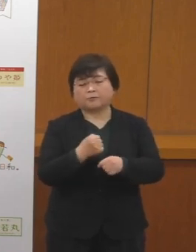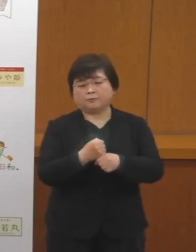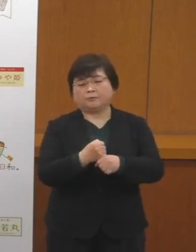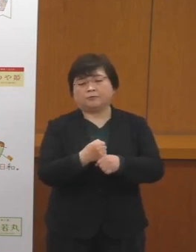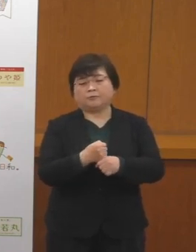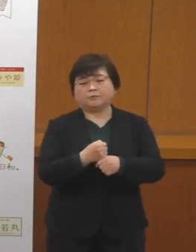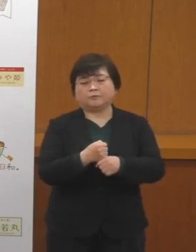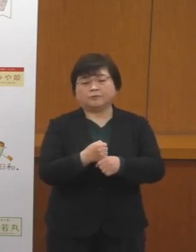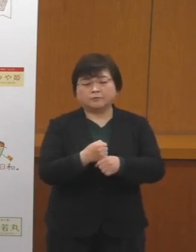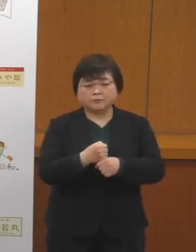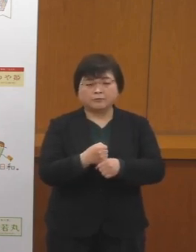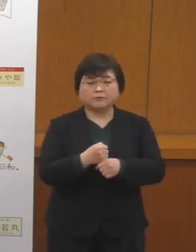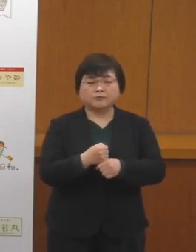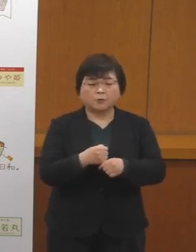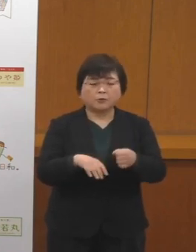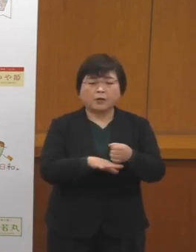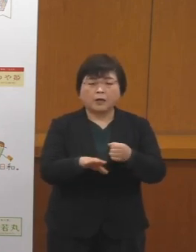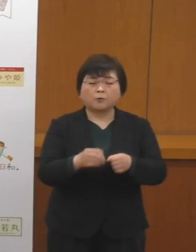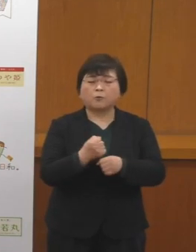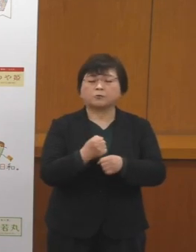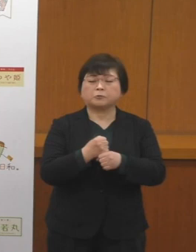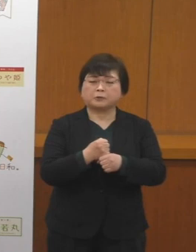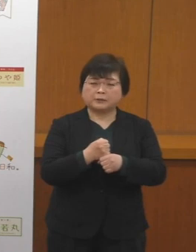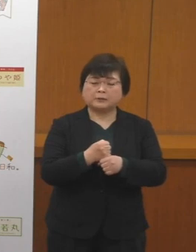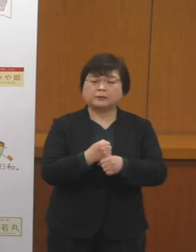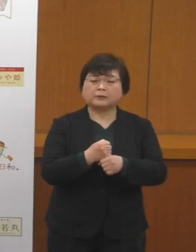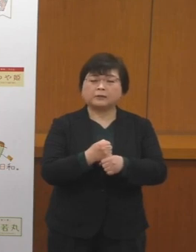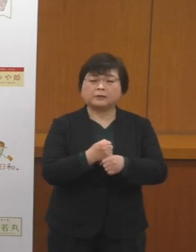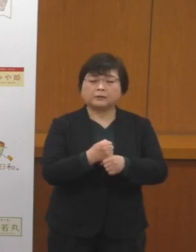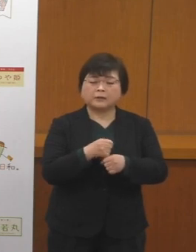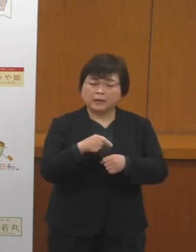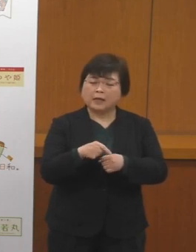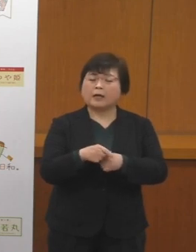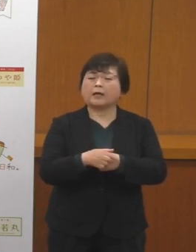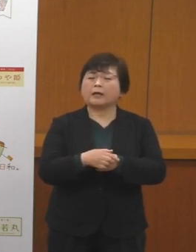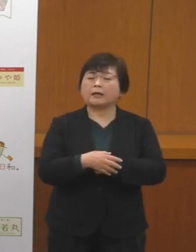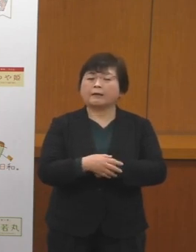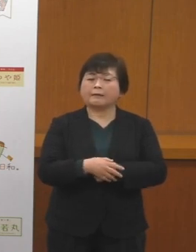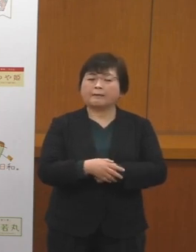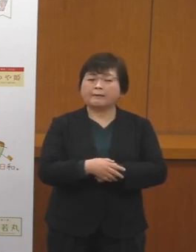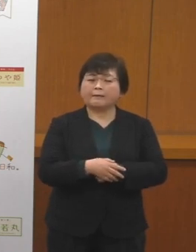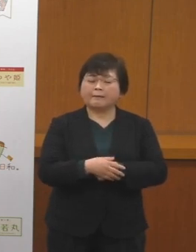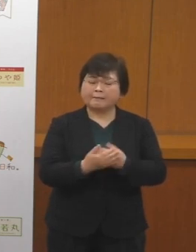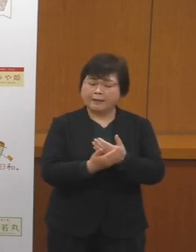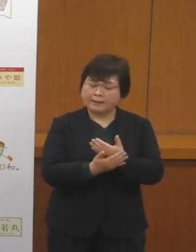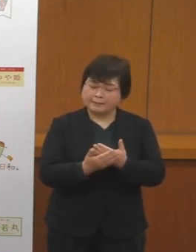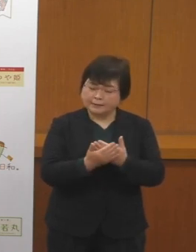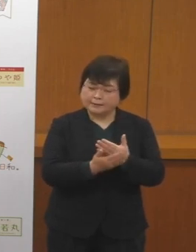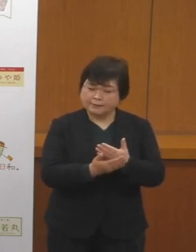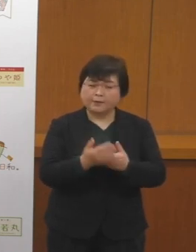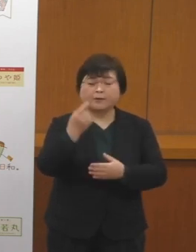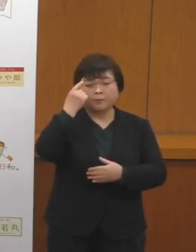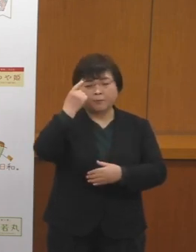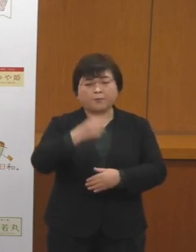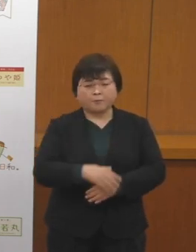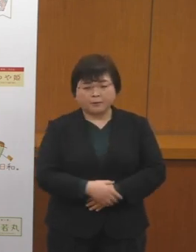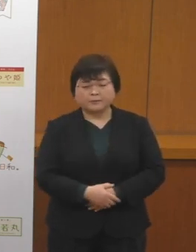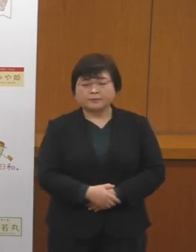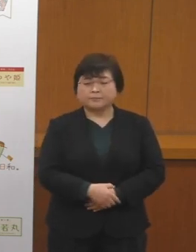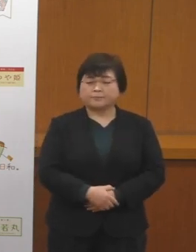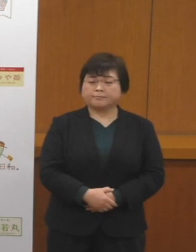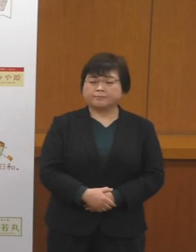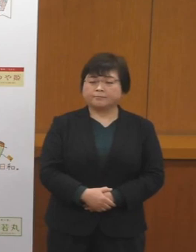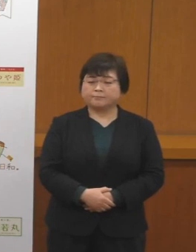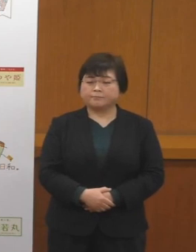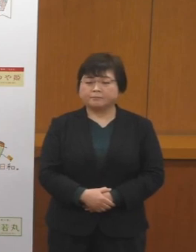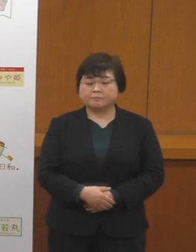れるまあそういう環境づくりというのかなそういったことがやはり最も大事になってくるかと思います